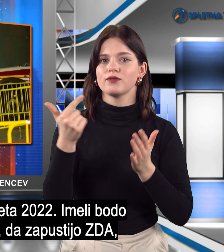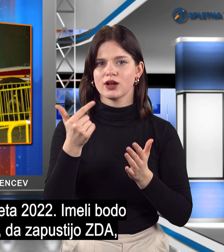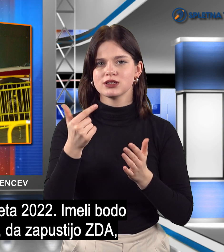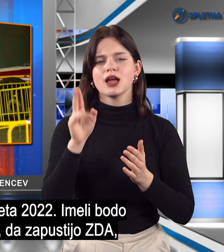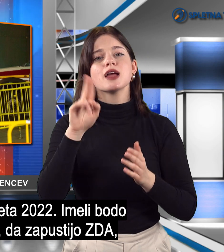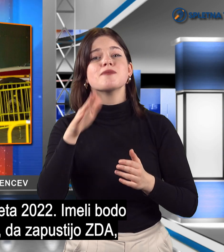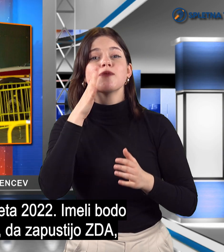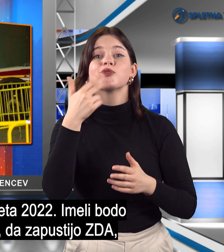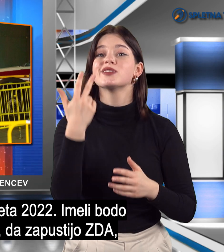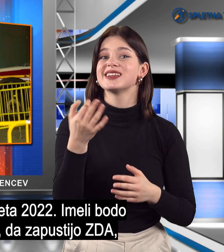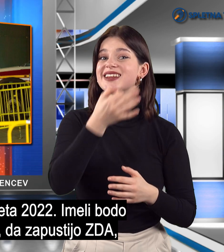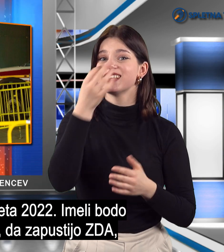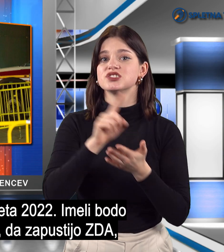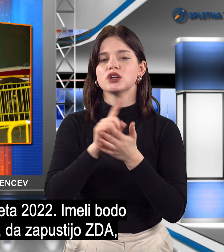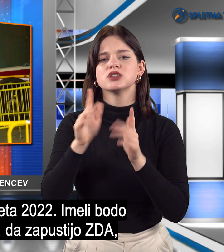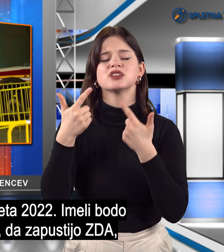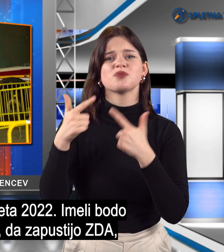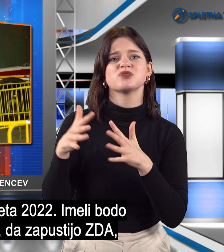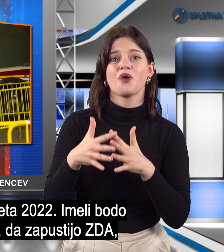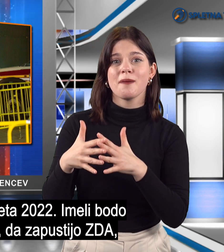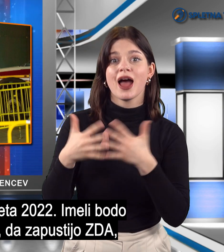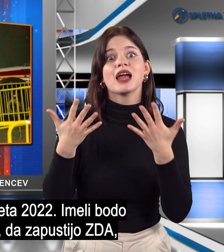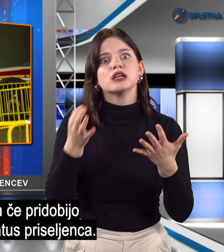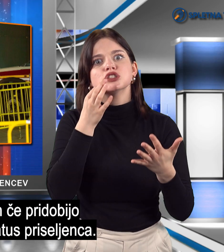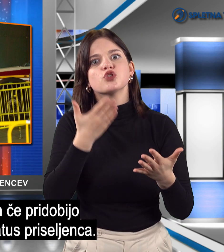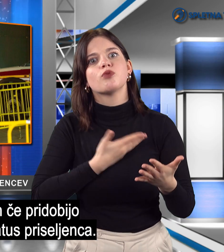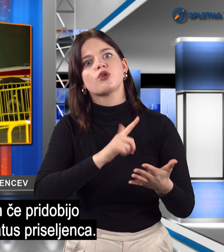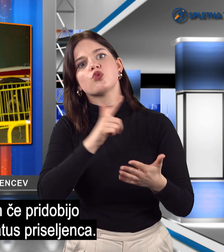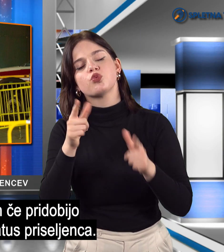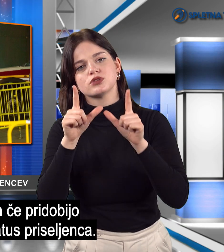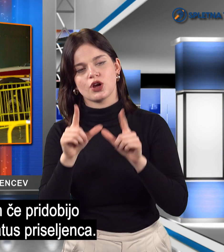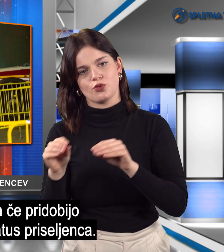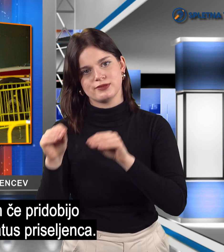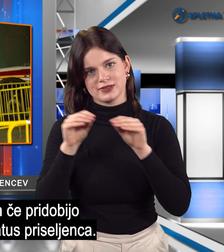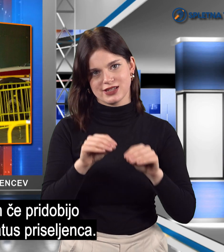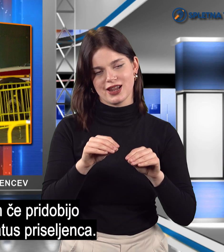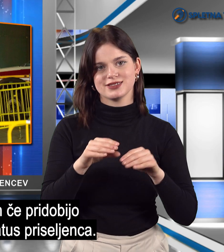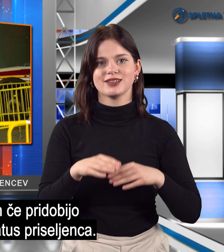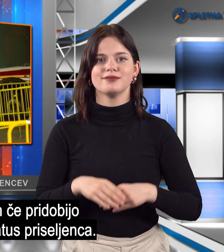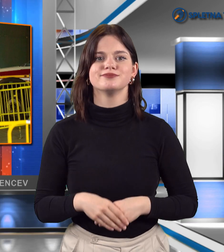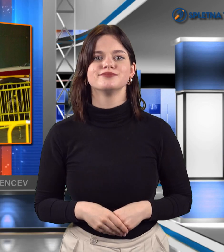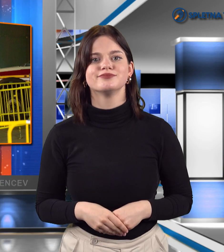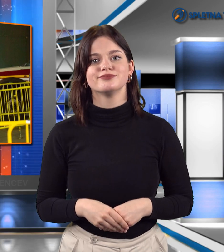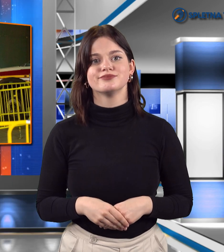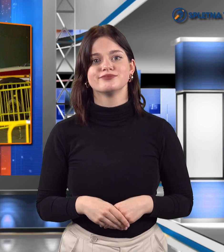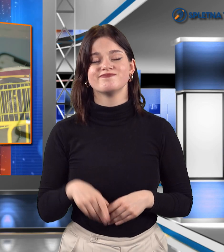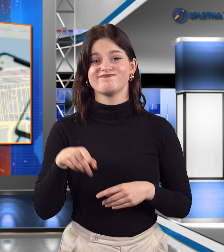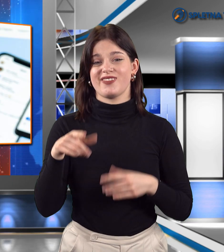uvedenega leta 2022. Imeli bodo 30 dni časa, da zapustijo ZDA. V